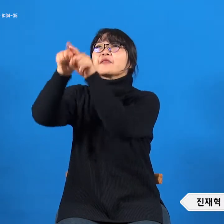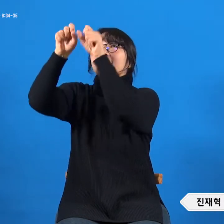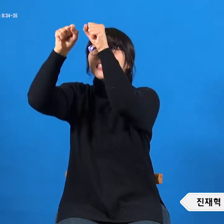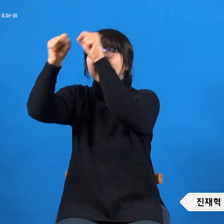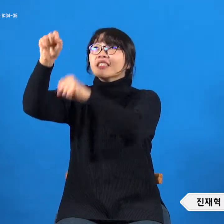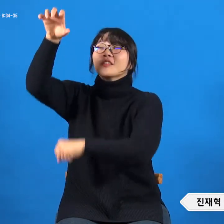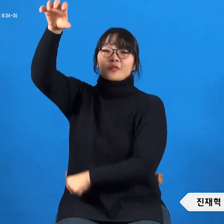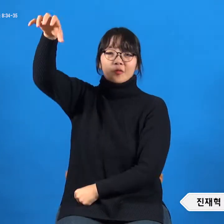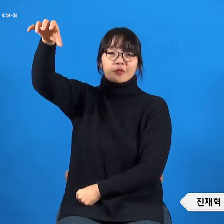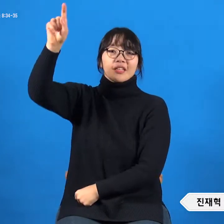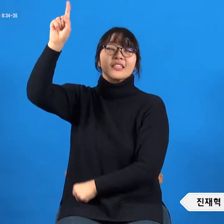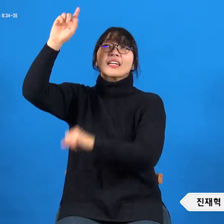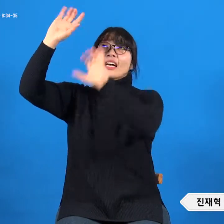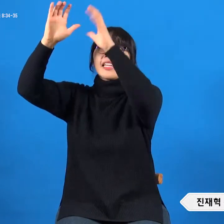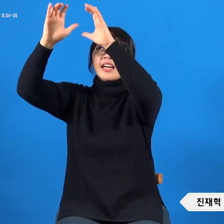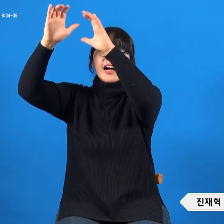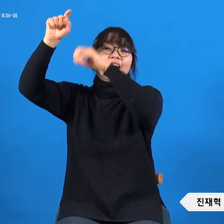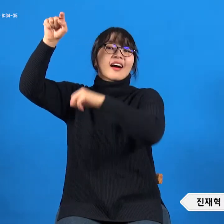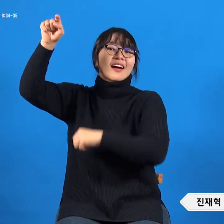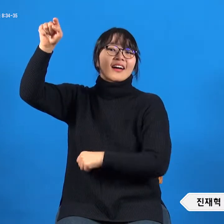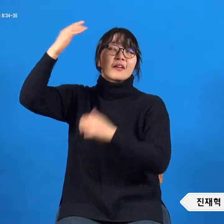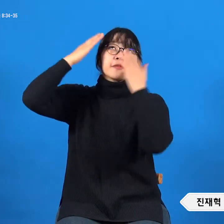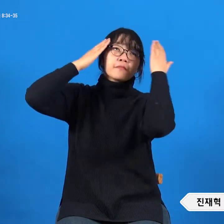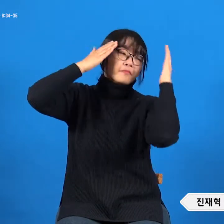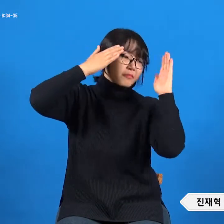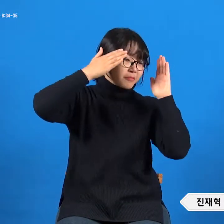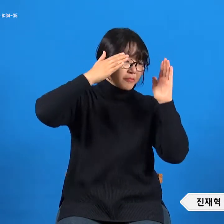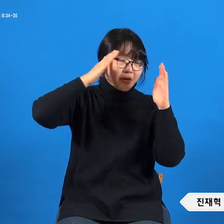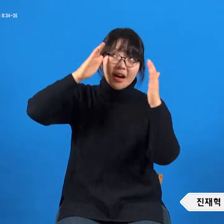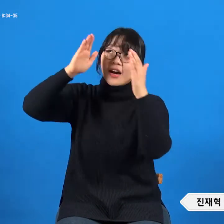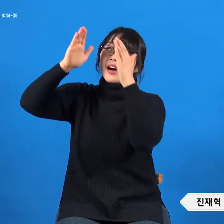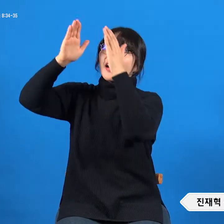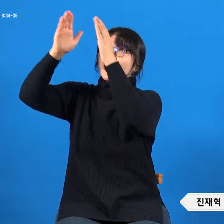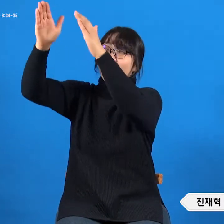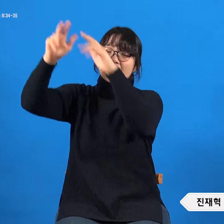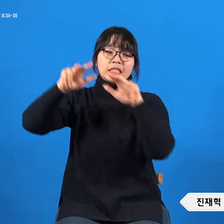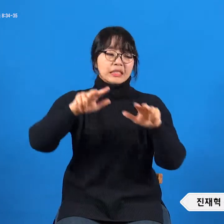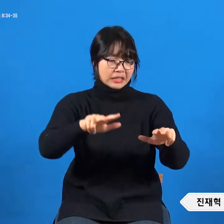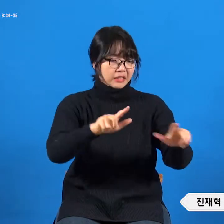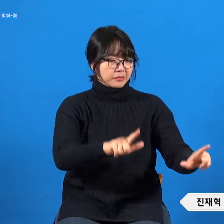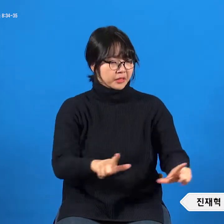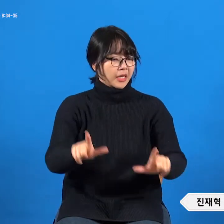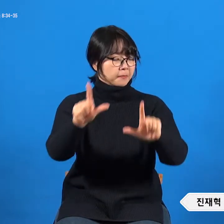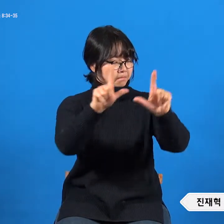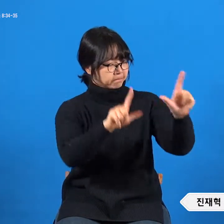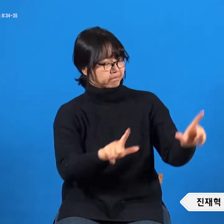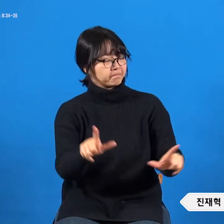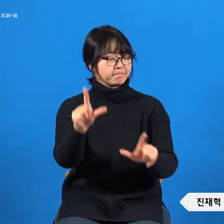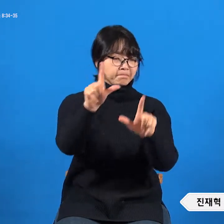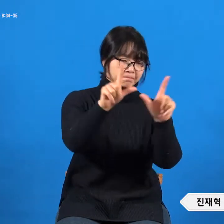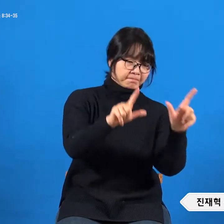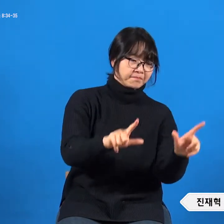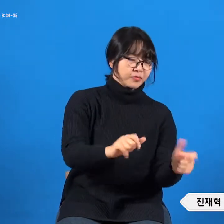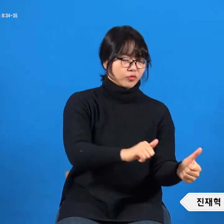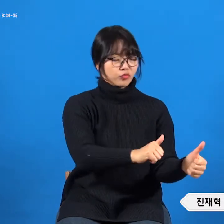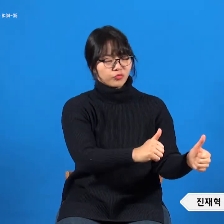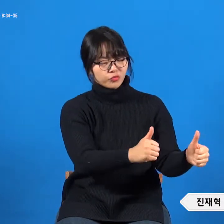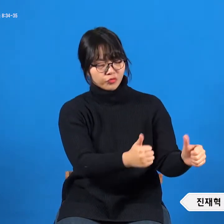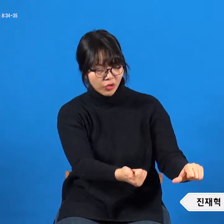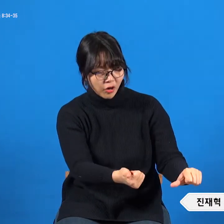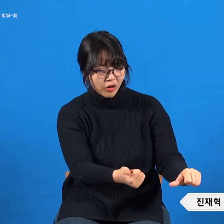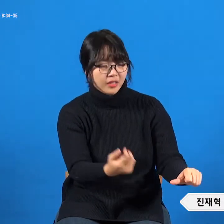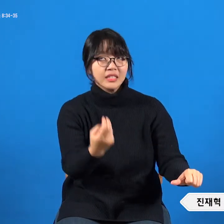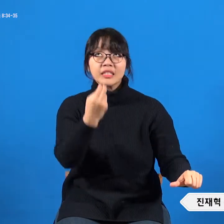그 영원한 천국, 그 천국을 바라보며 이 땅을 사는 삶, 죽음이